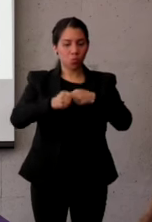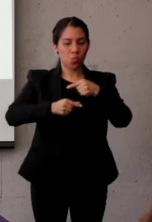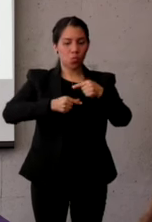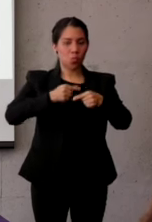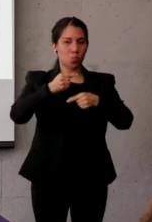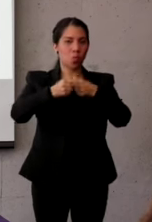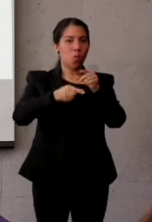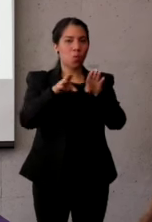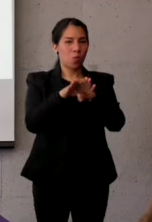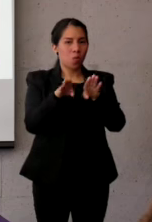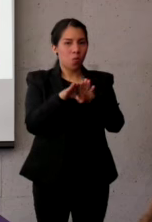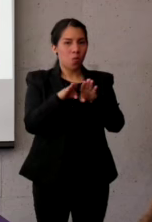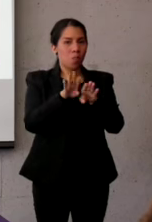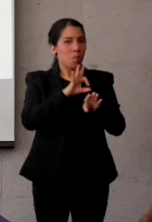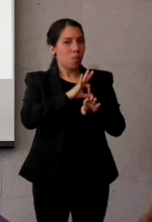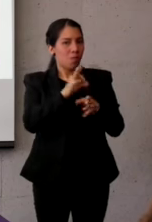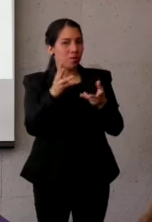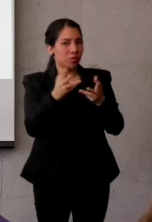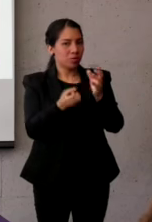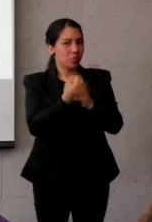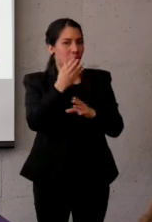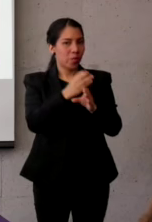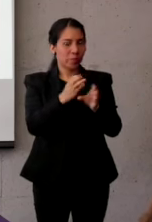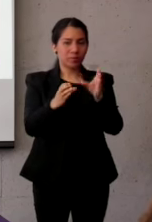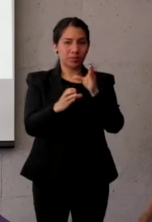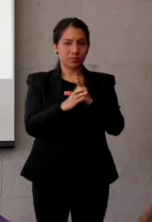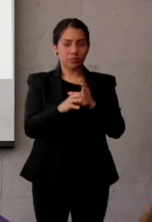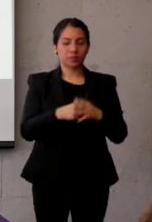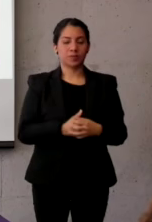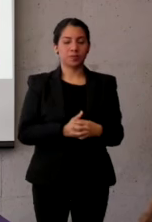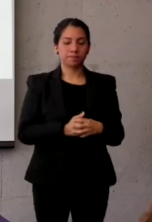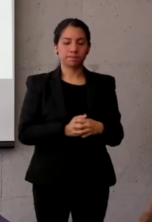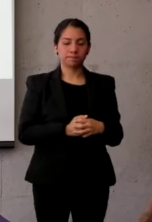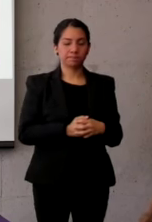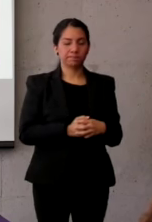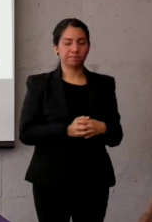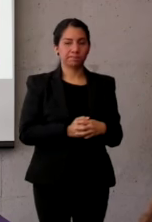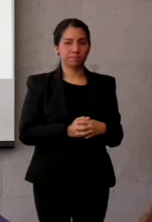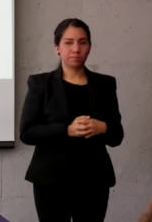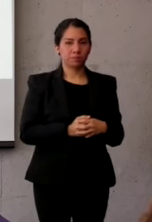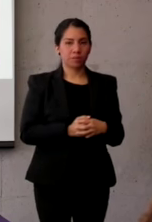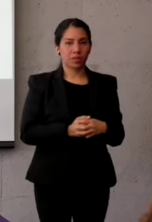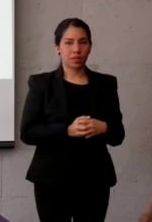todo, creo que hay ahí una ruta de cómo lo